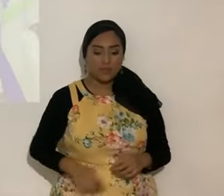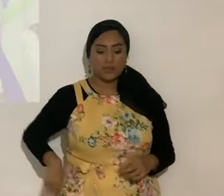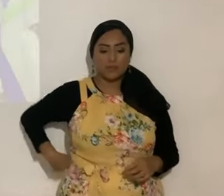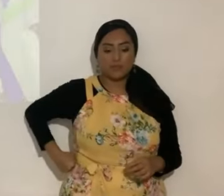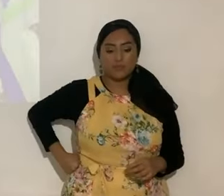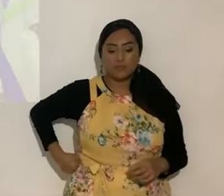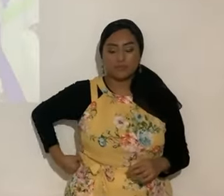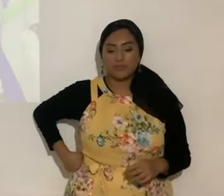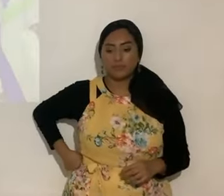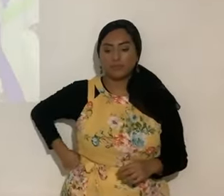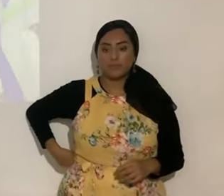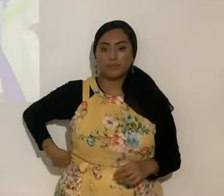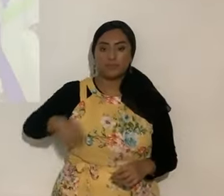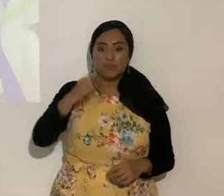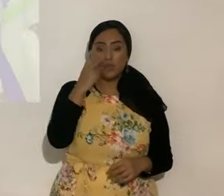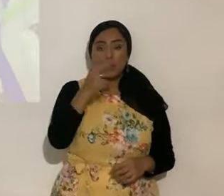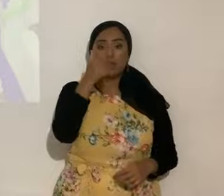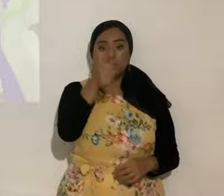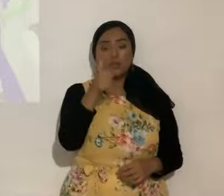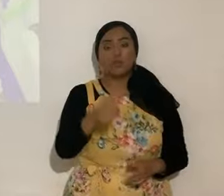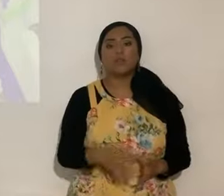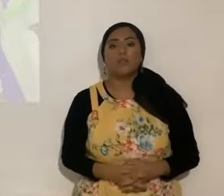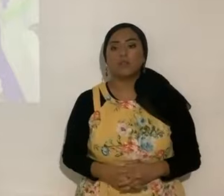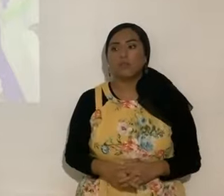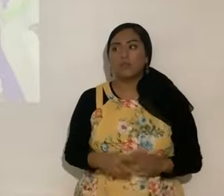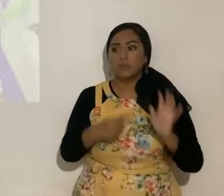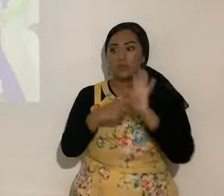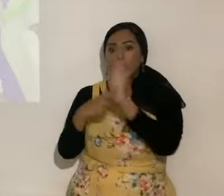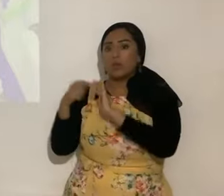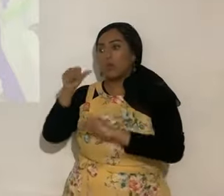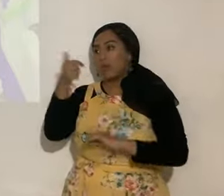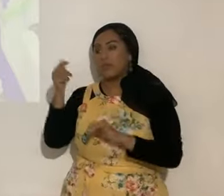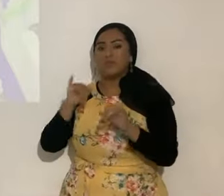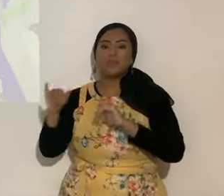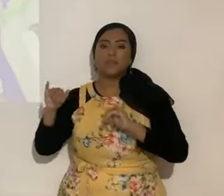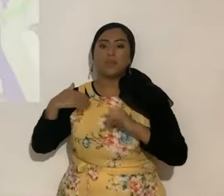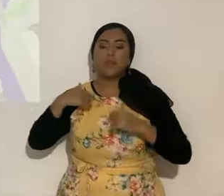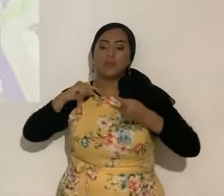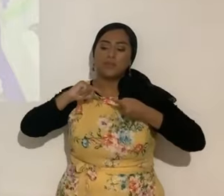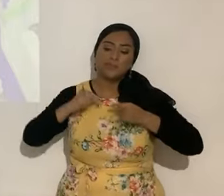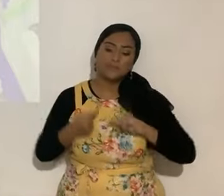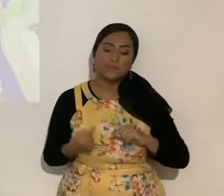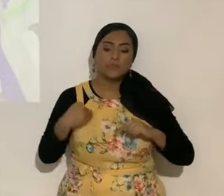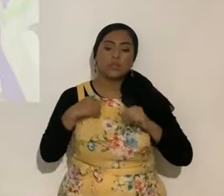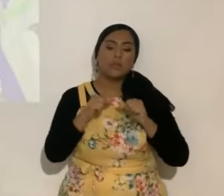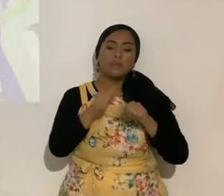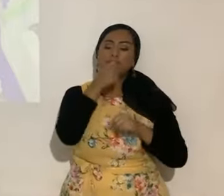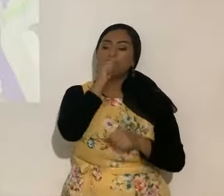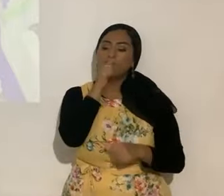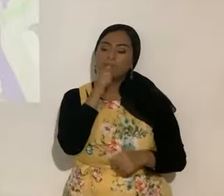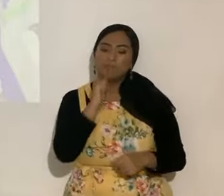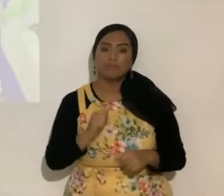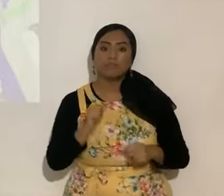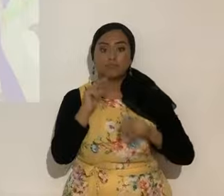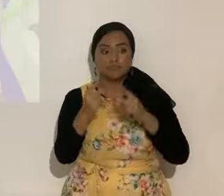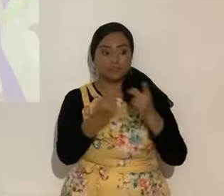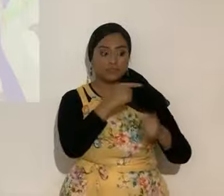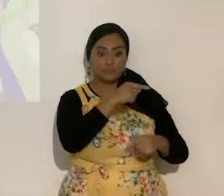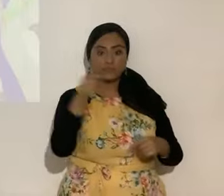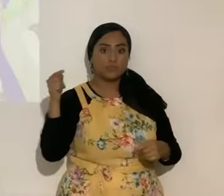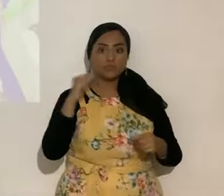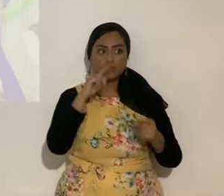y te presentas a ti mismo y a los demás como un mártir, ¿sí? Y el problema es que los que hacen esto